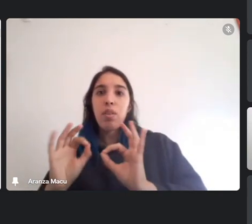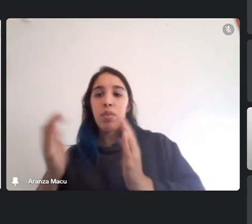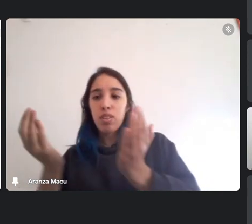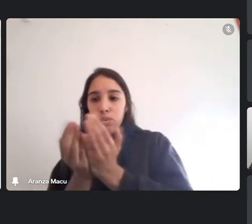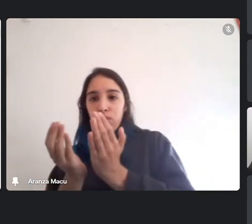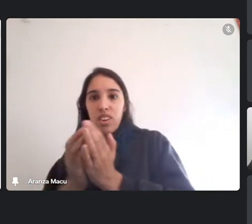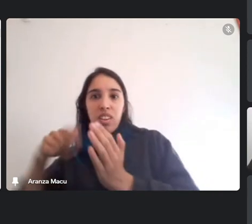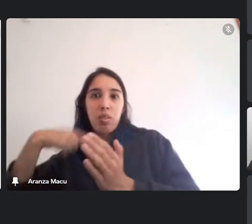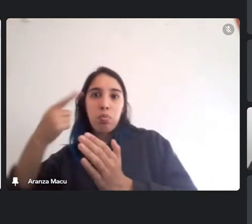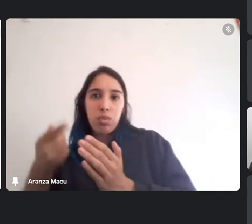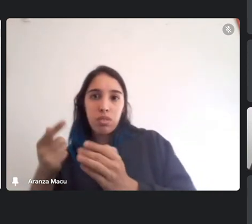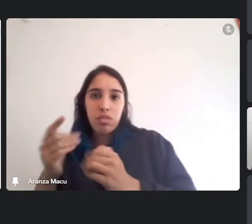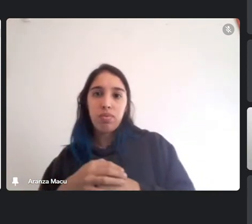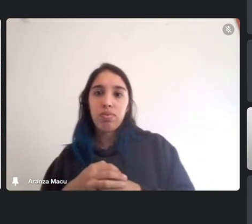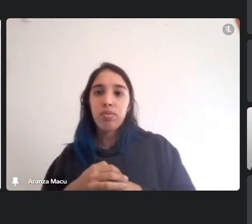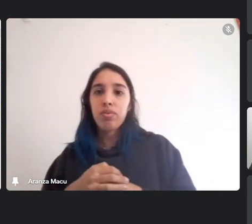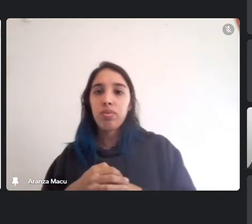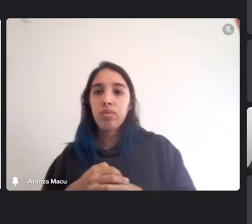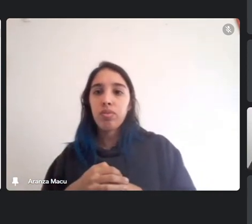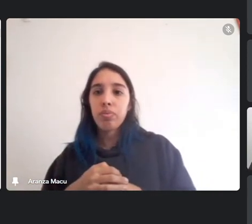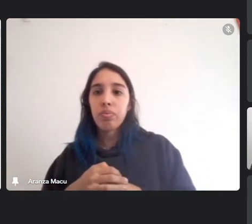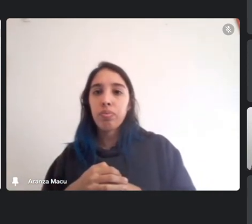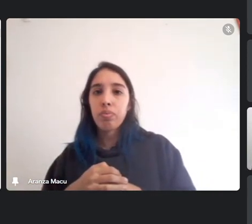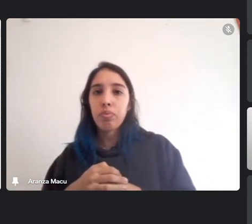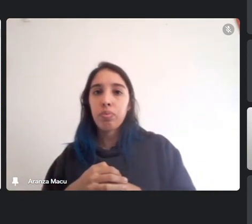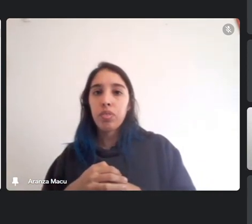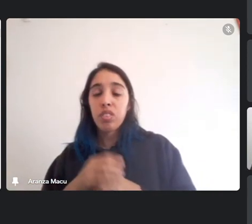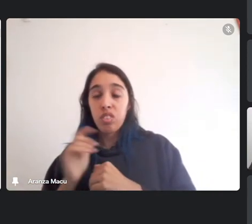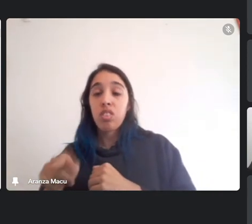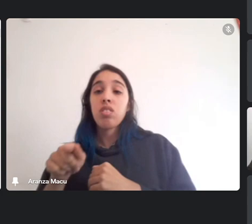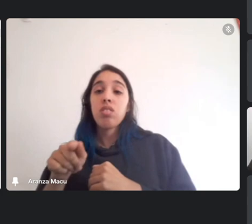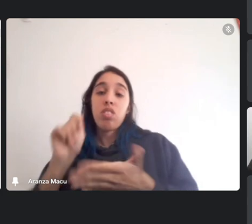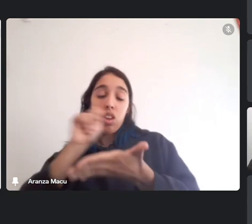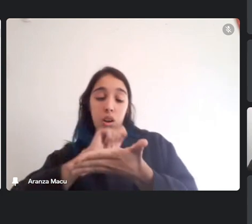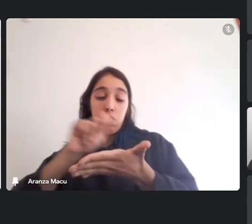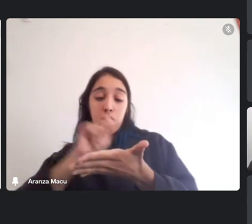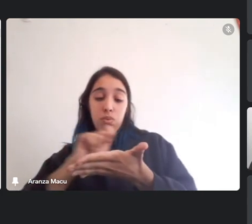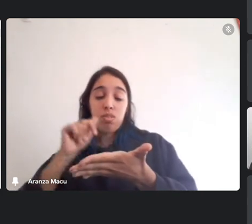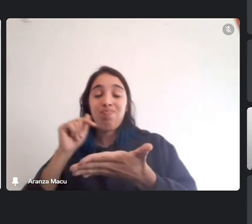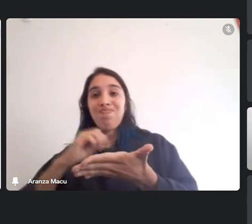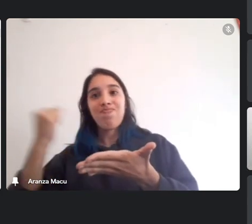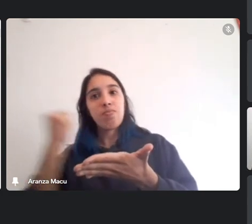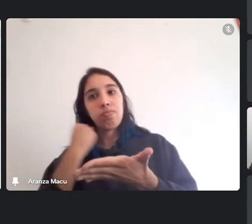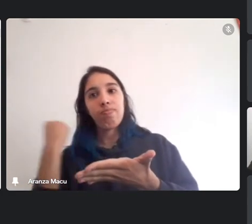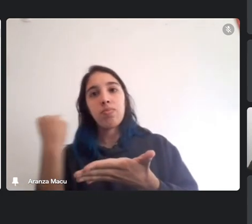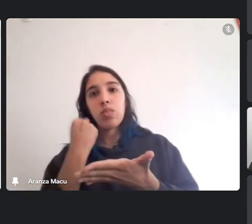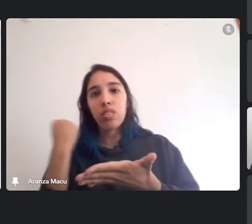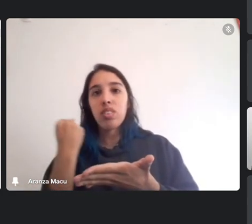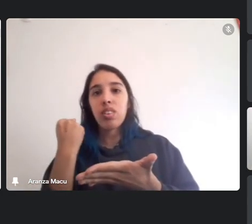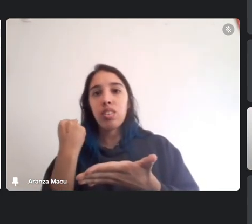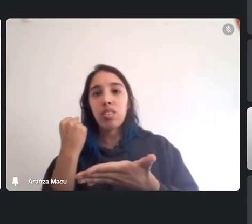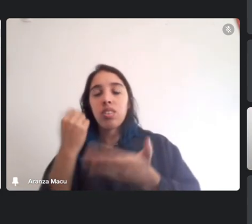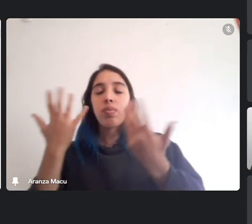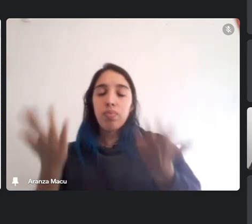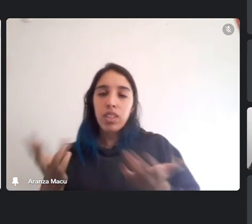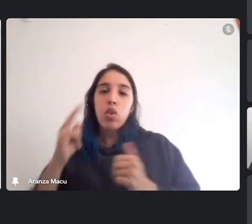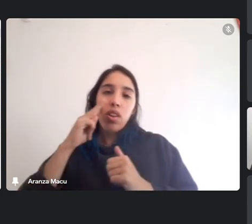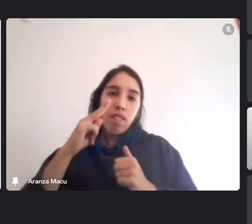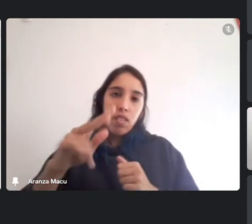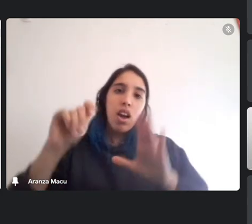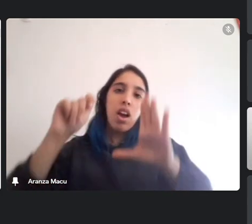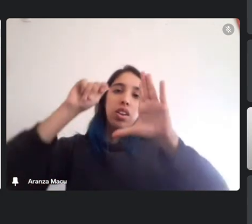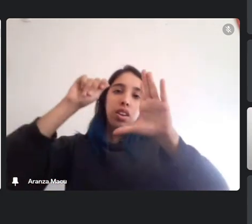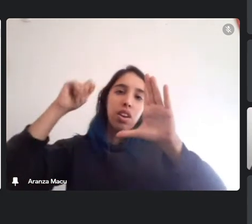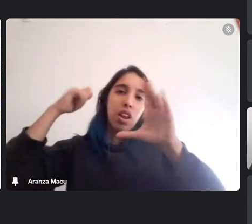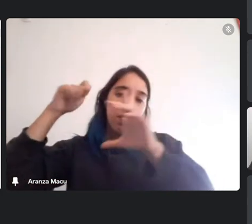¿sí? Entonces, sus apuntes son muy importantes. Por más que esté en el video, esté en una